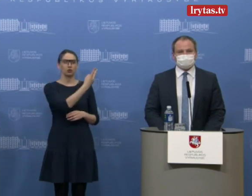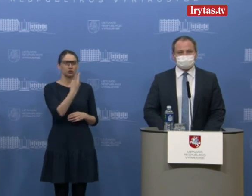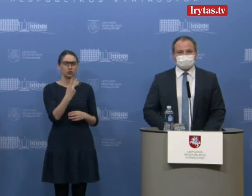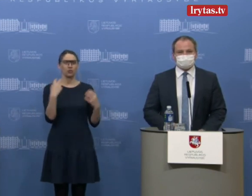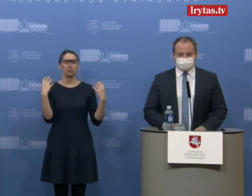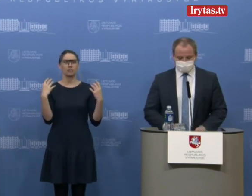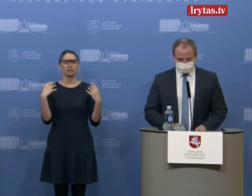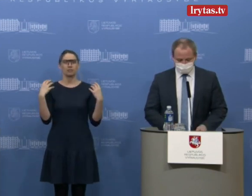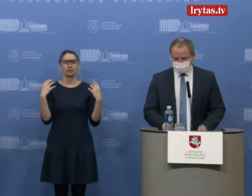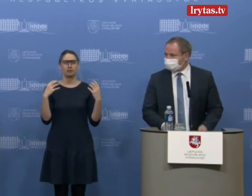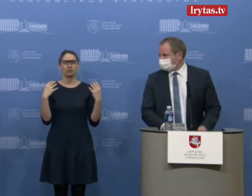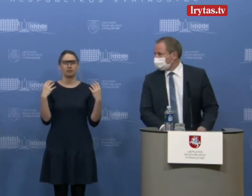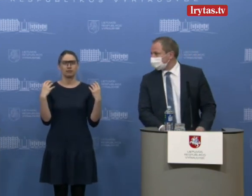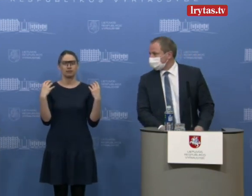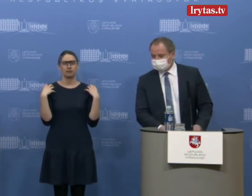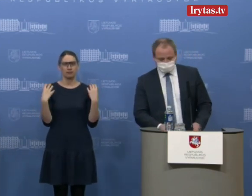ir tada jūsų klausimai.